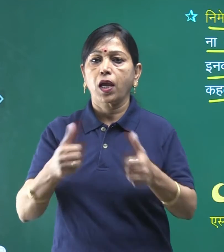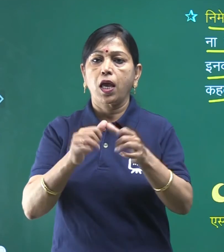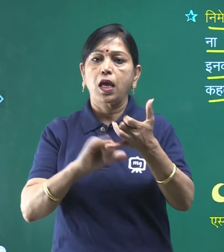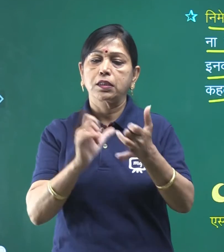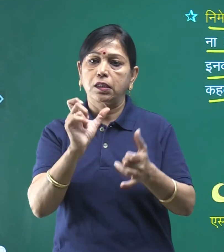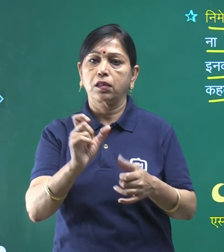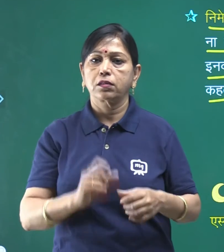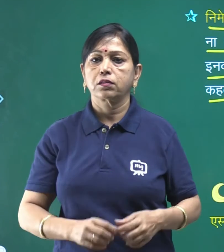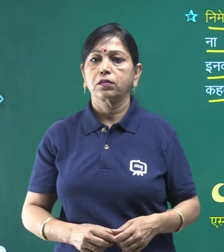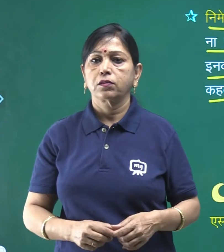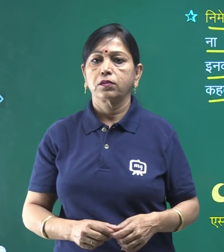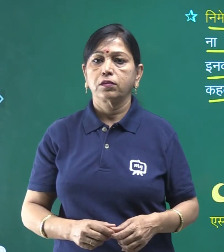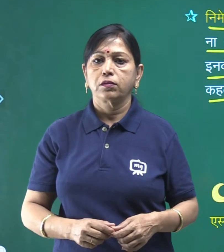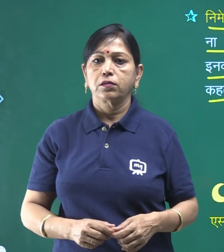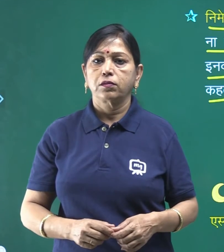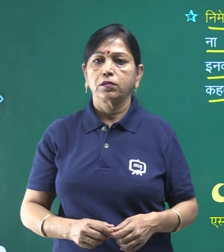एस्केरिस,